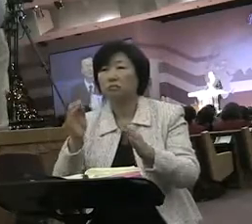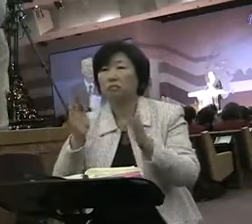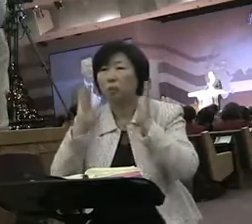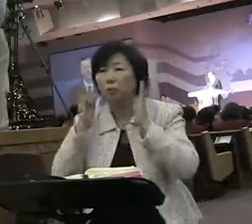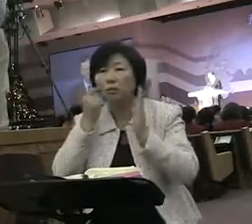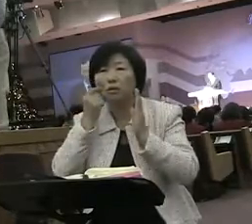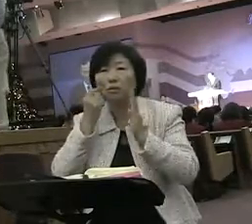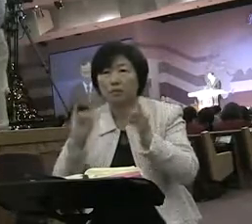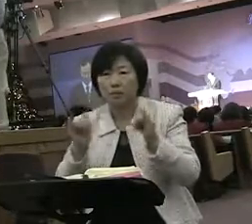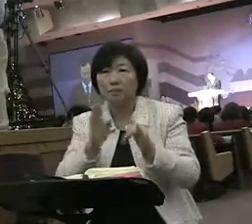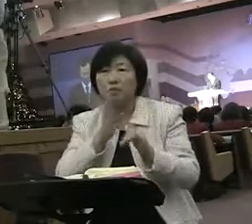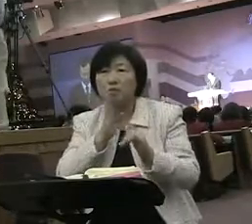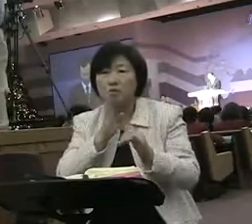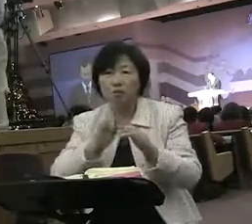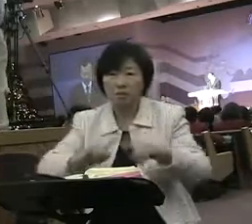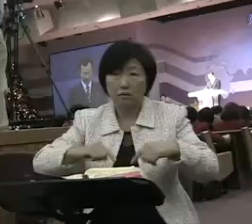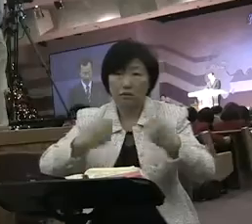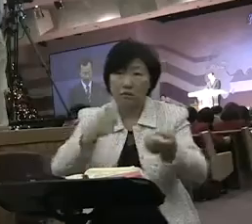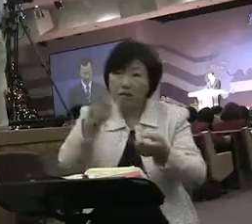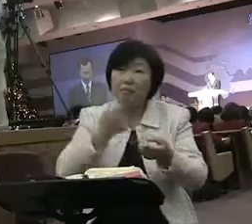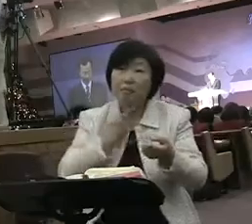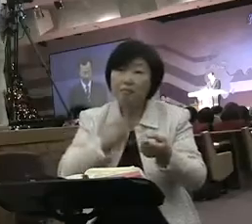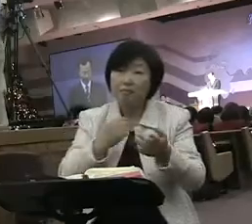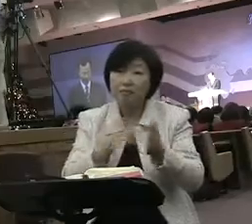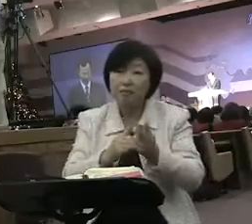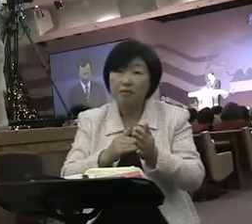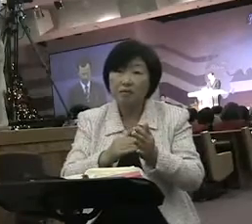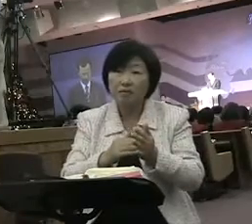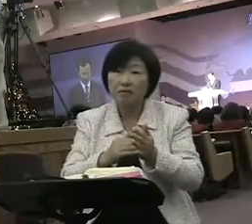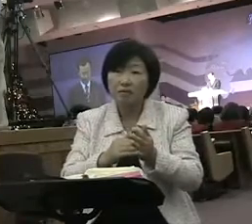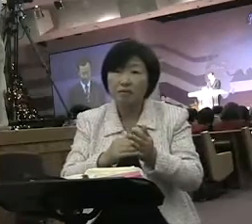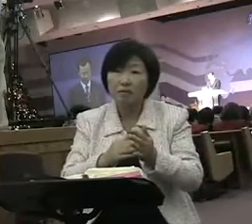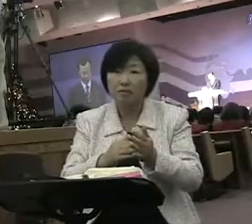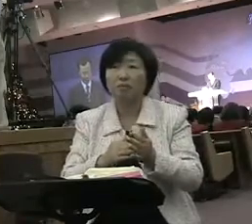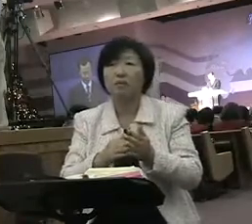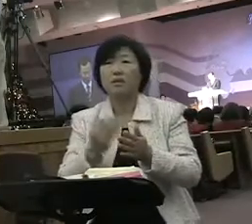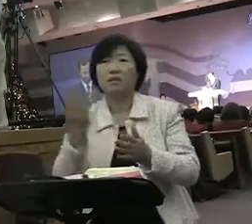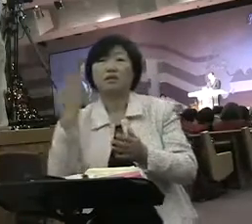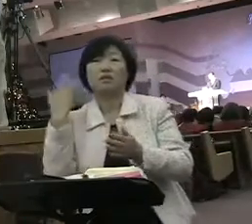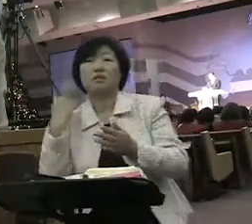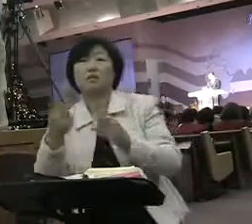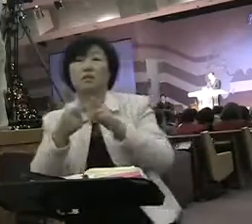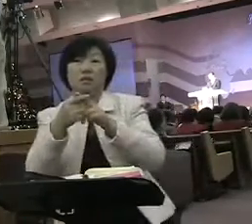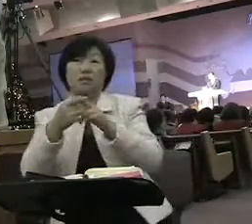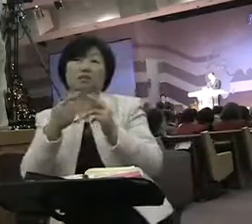등록하셔서 1월 21일부터 한 8주 동안